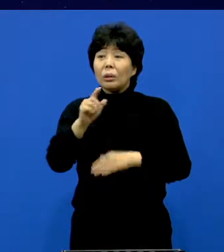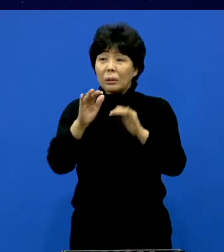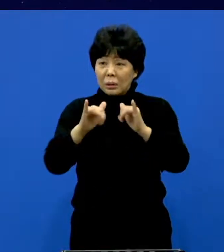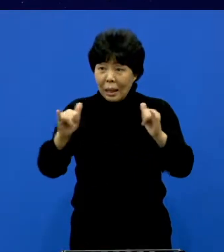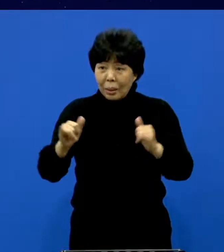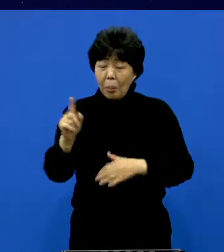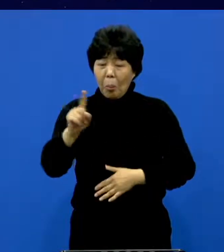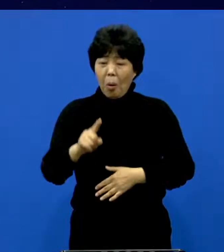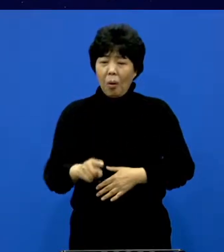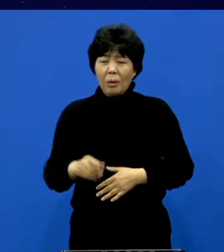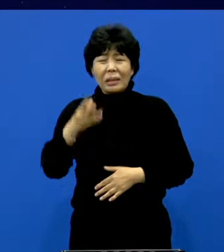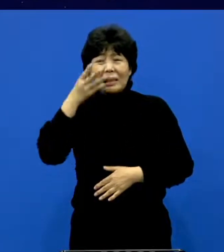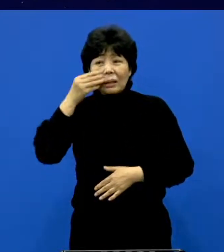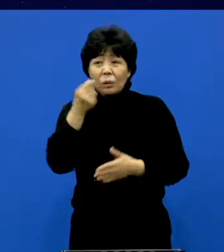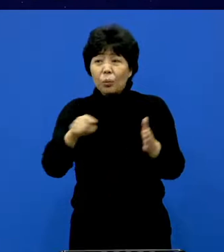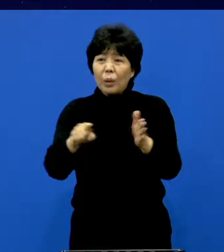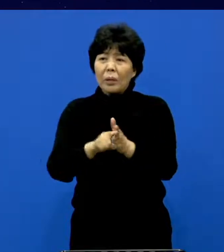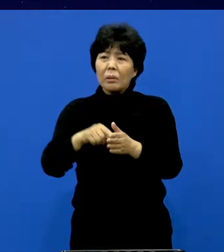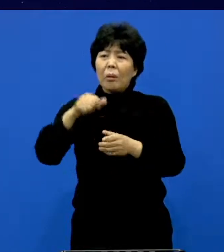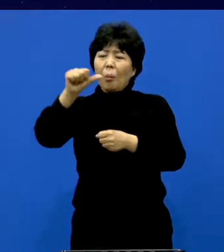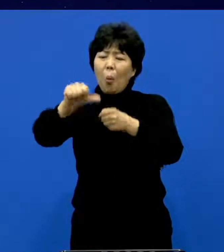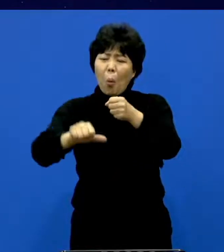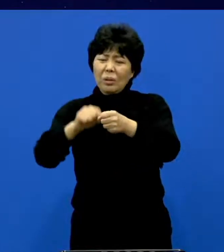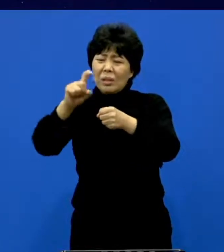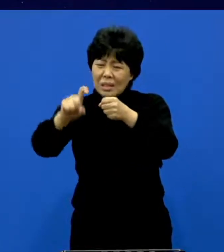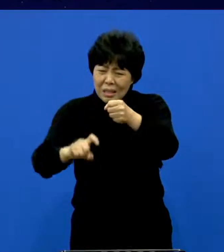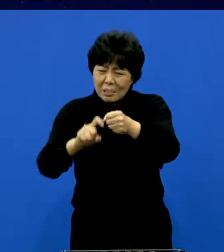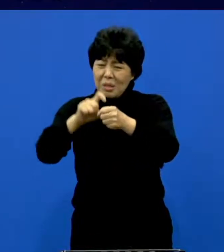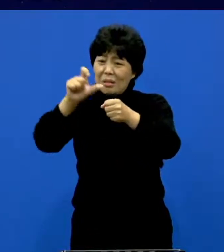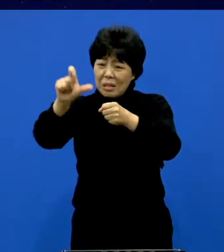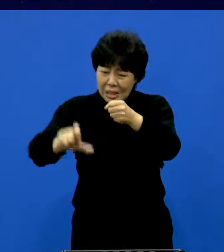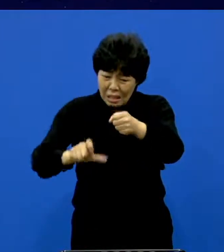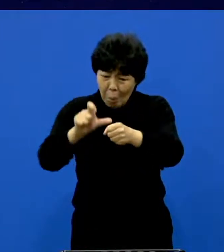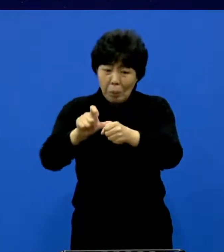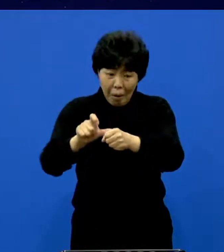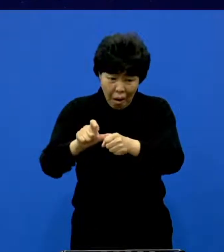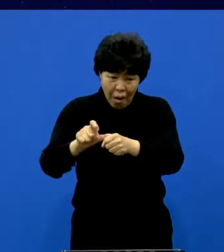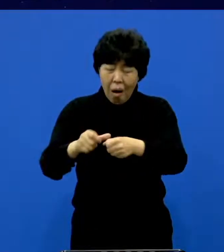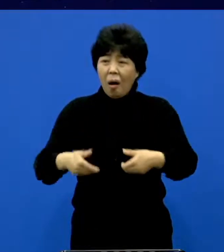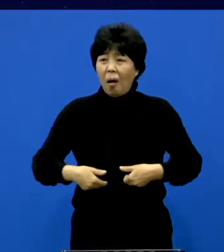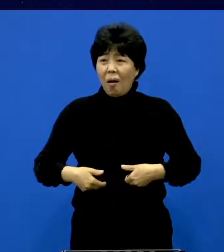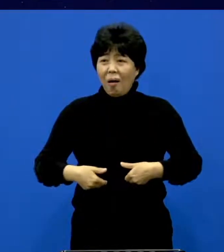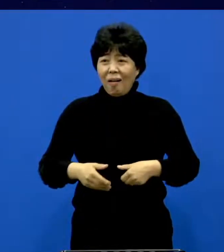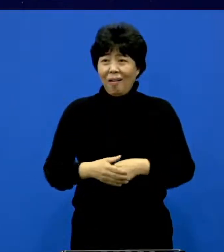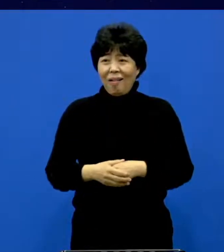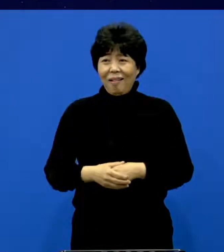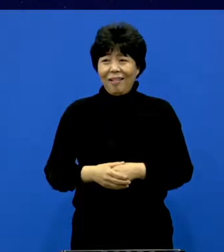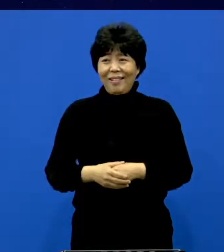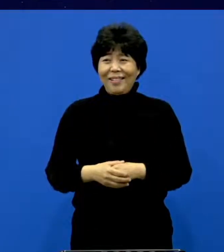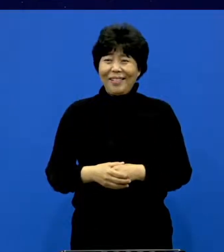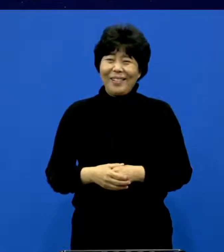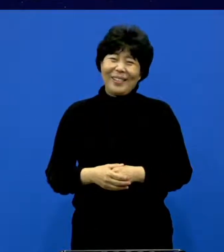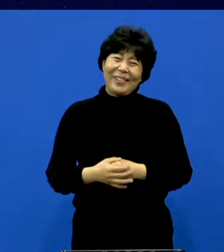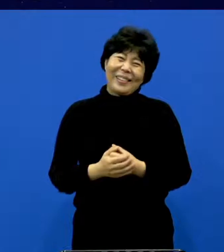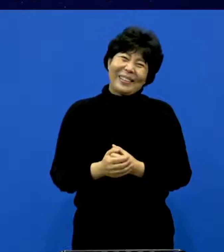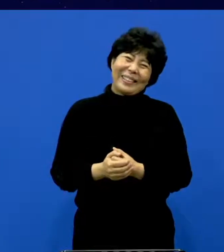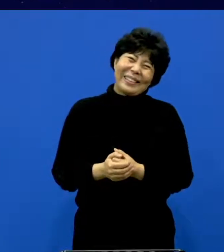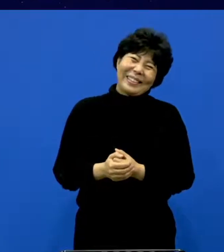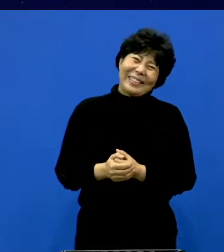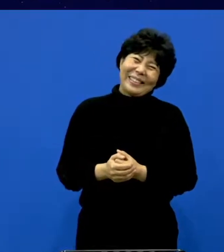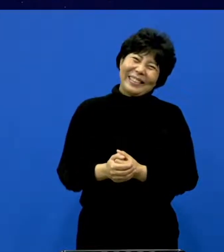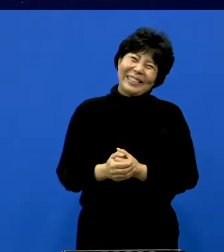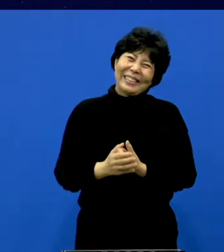적응하는데, 안으로 들어오는데. 그 대단해요. 그 15년, 10년을 안 옮기신 게 대단한